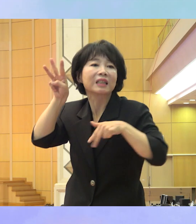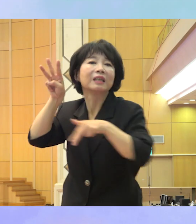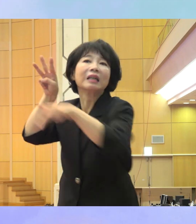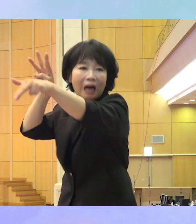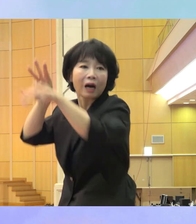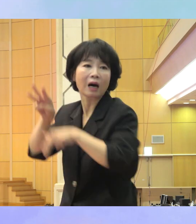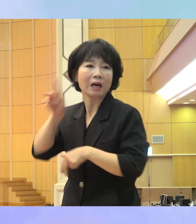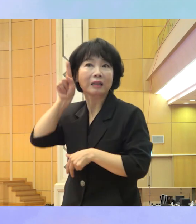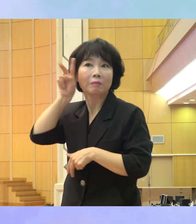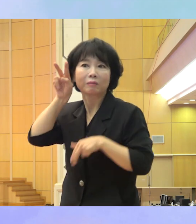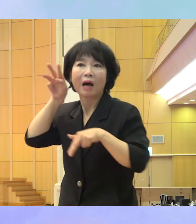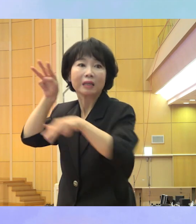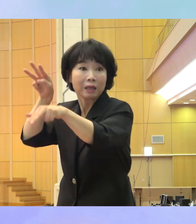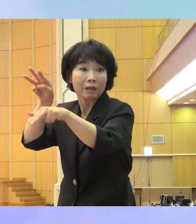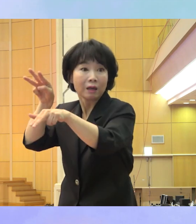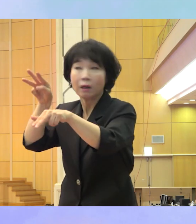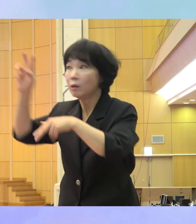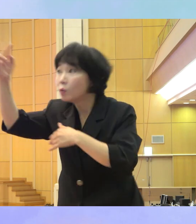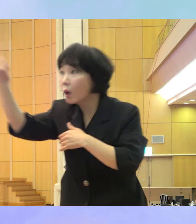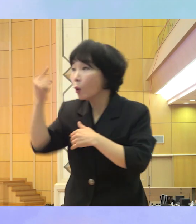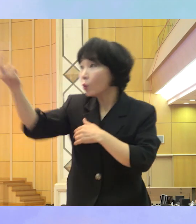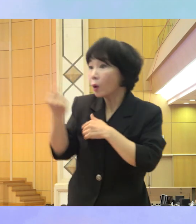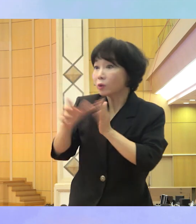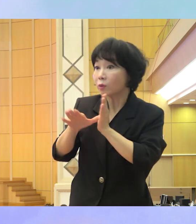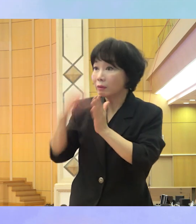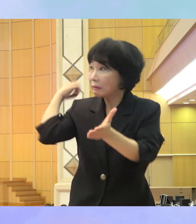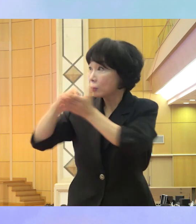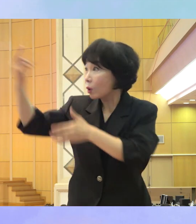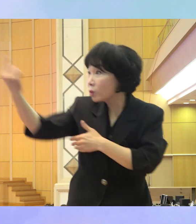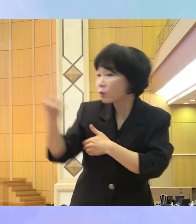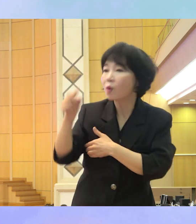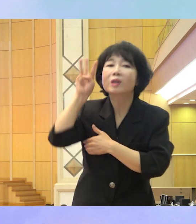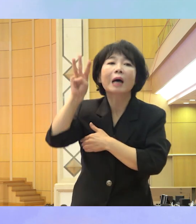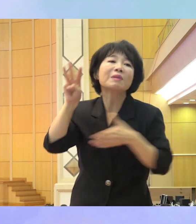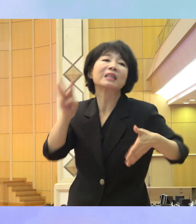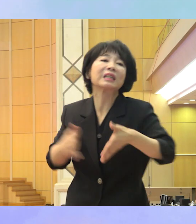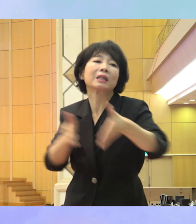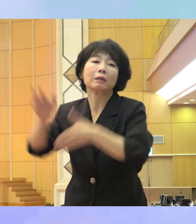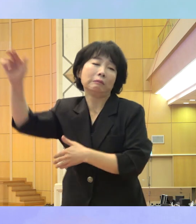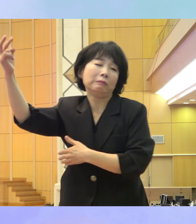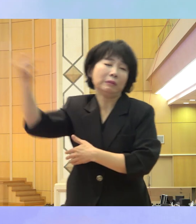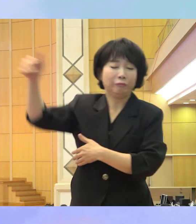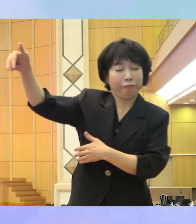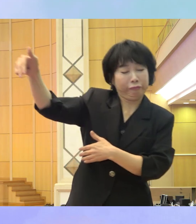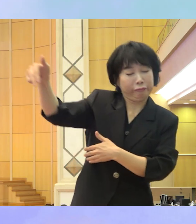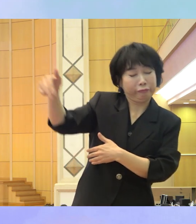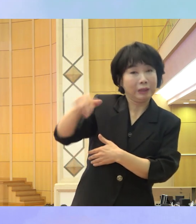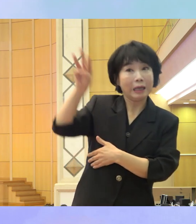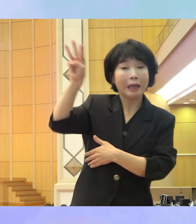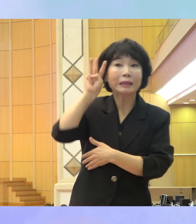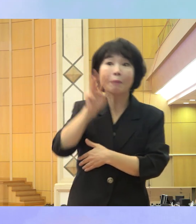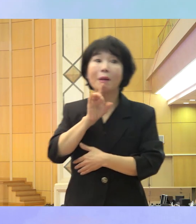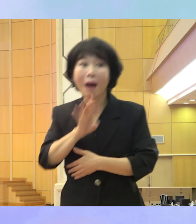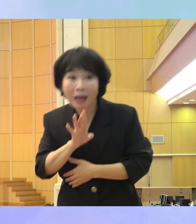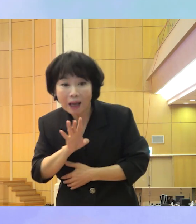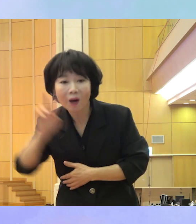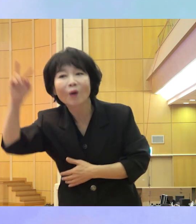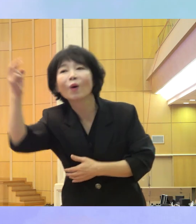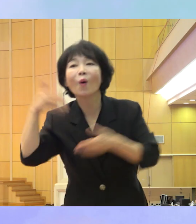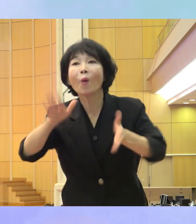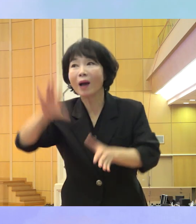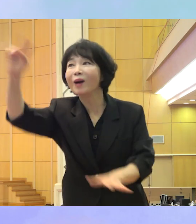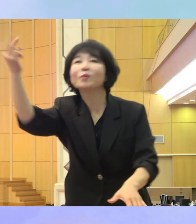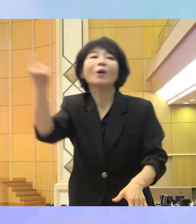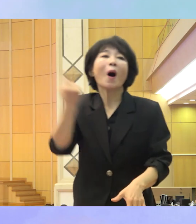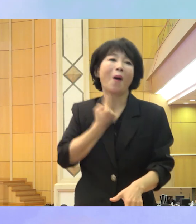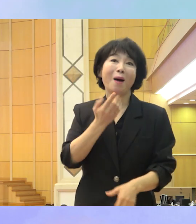라반에서 다 20년 마치고 돌아올 때도 3일 길입니다. 3일 길 3일 만에